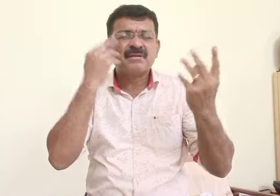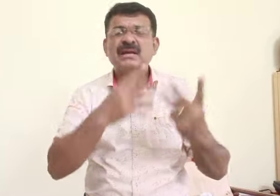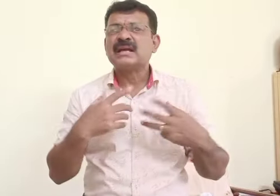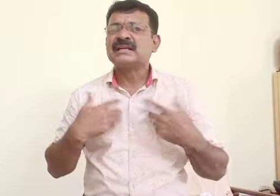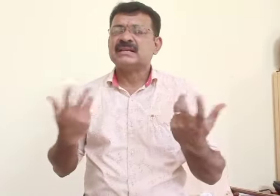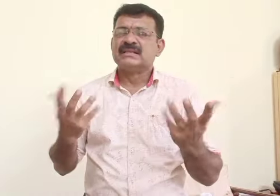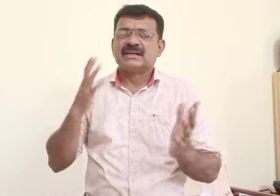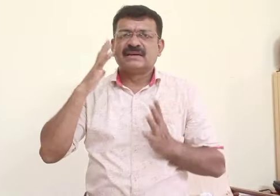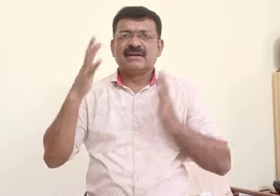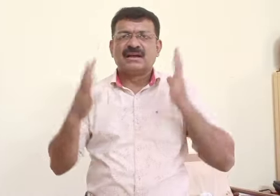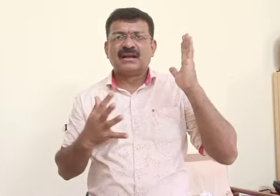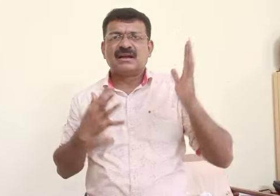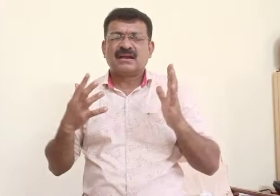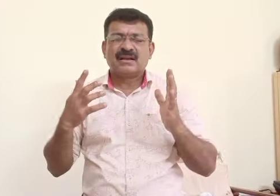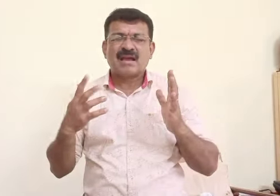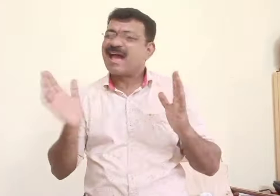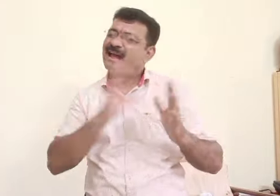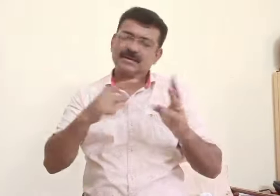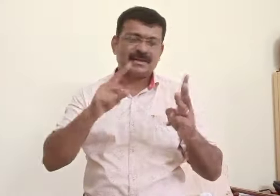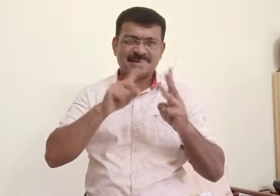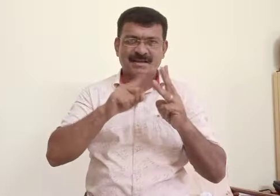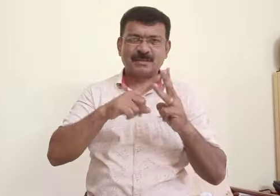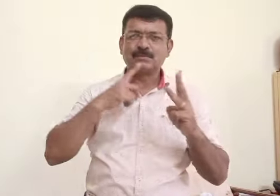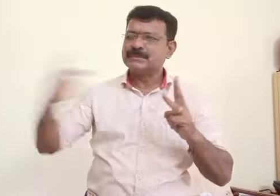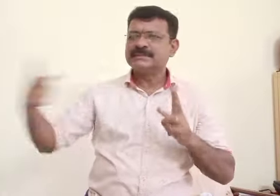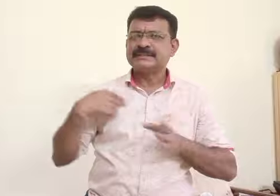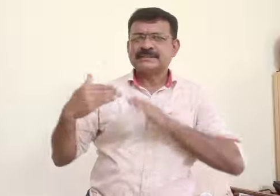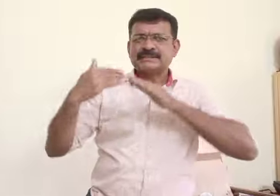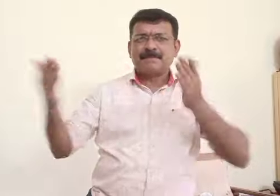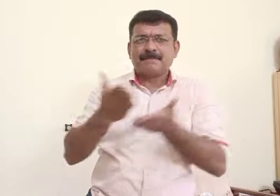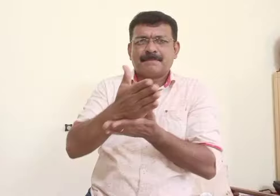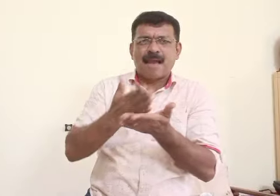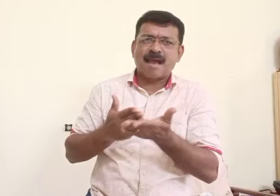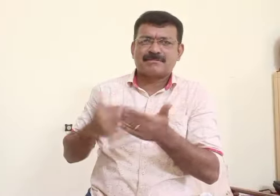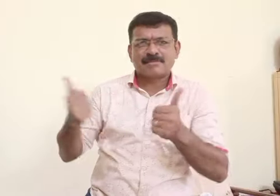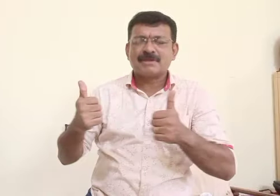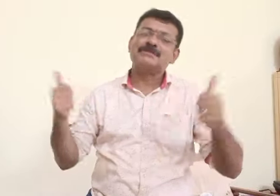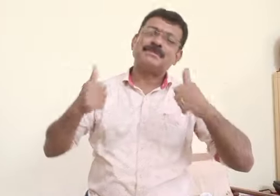Thank you.